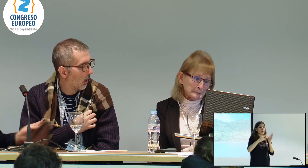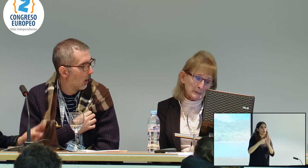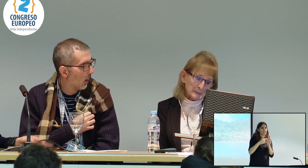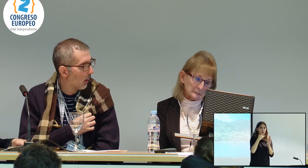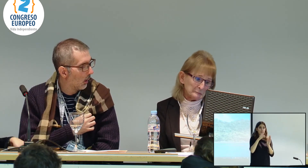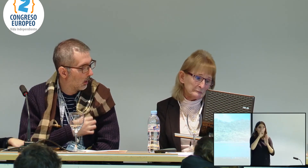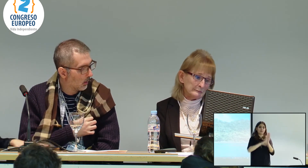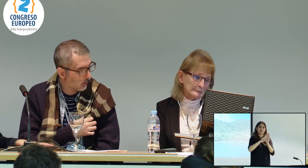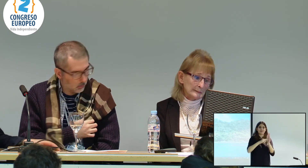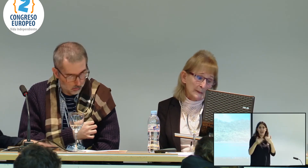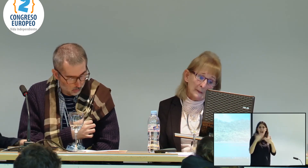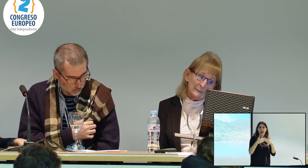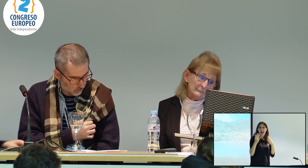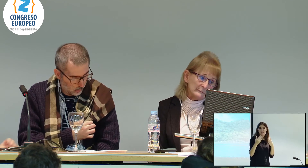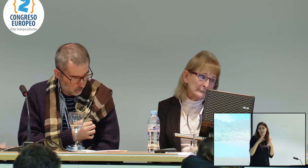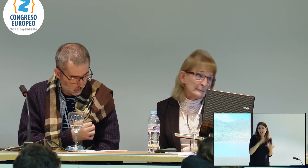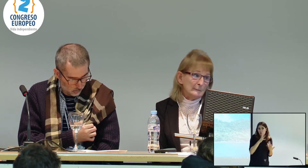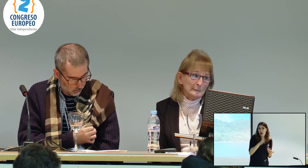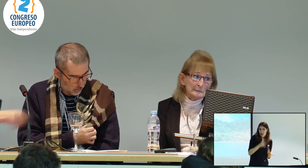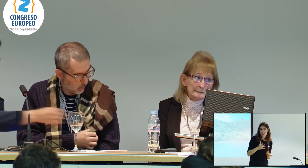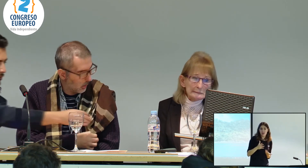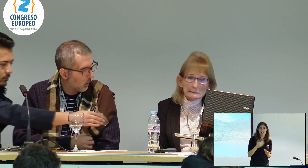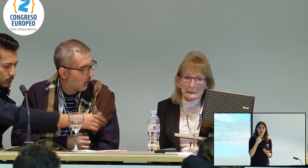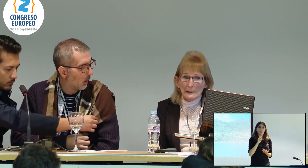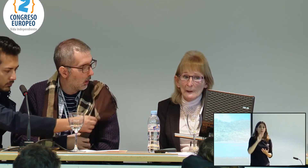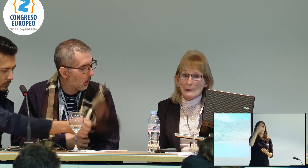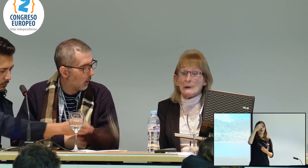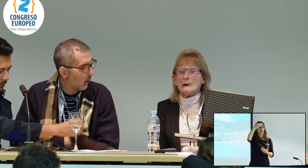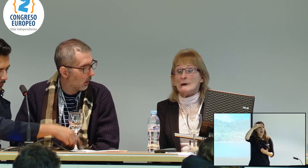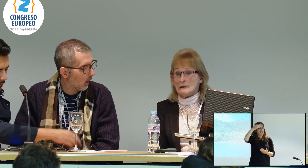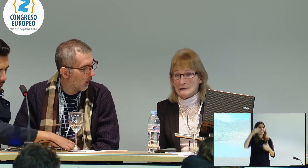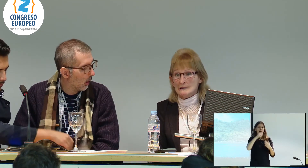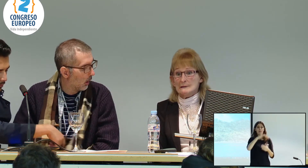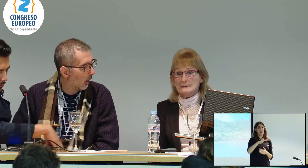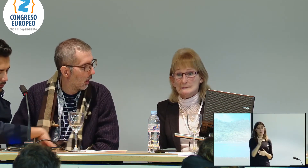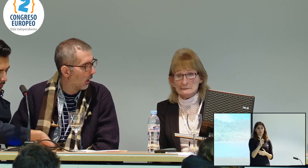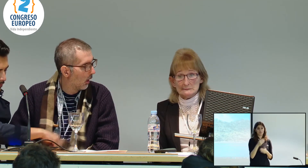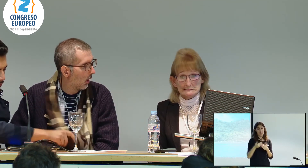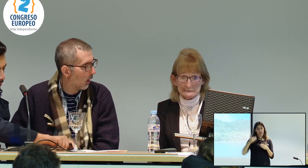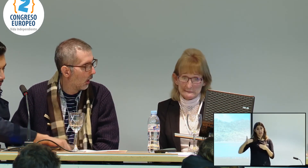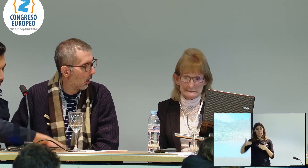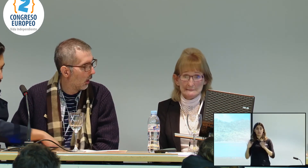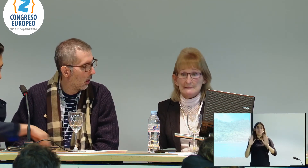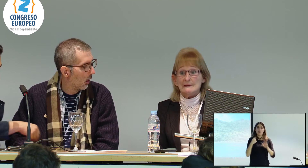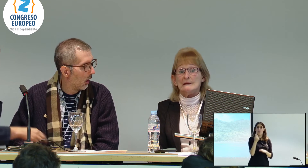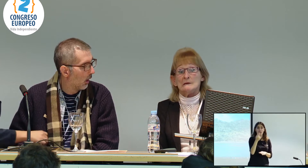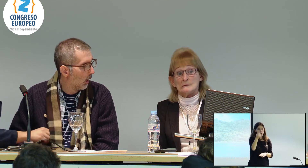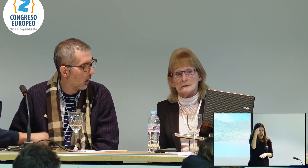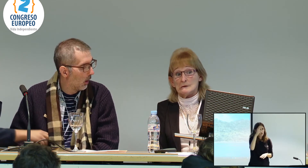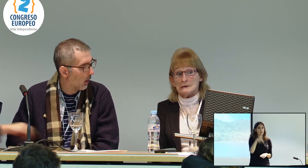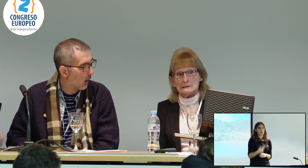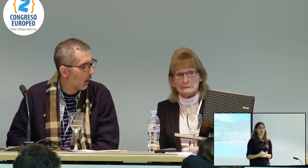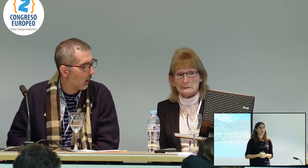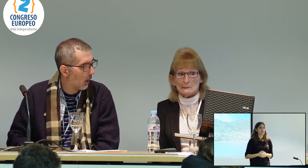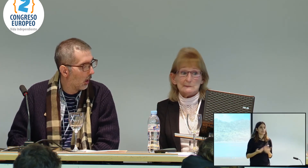más actualizadas y ya no necesariamente en primera línea de costa. Pero también eran precios caros.